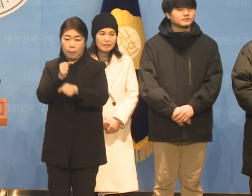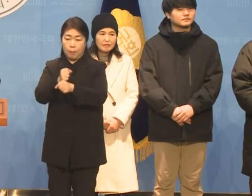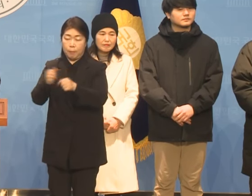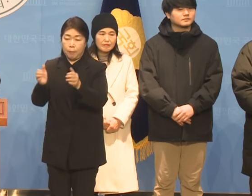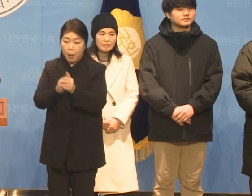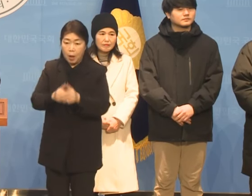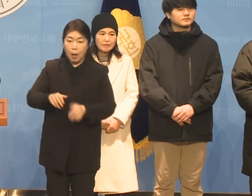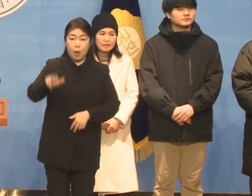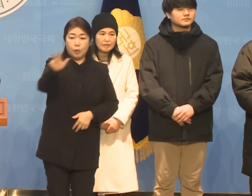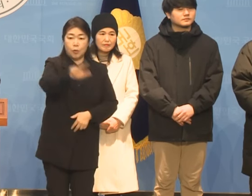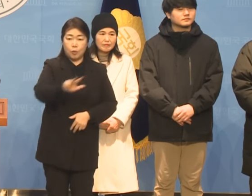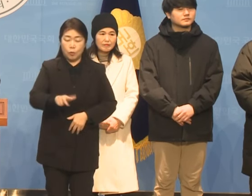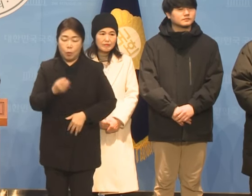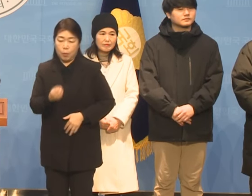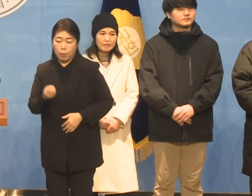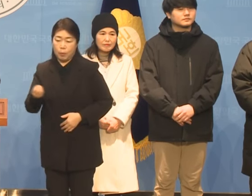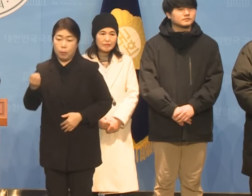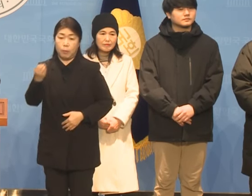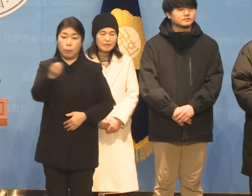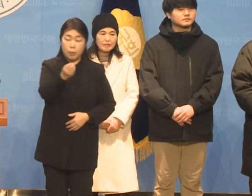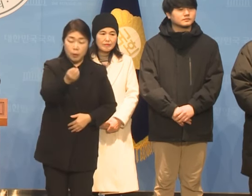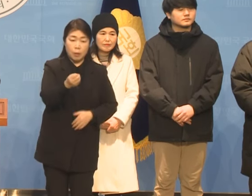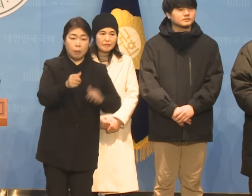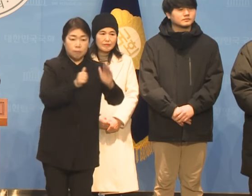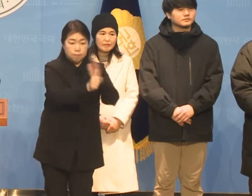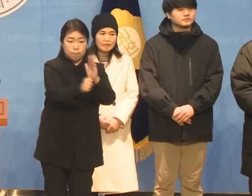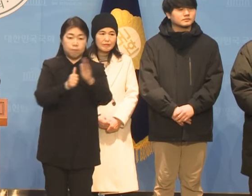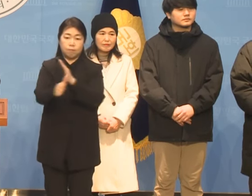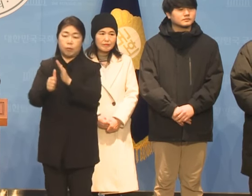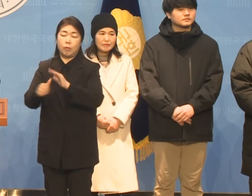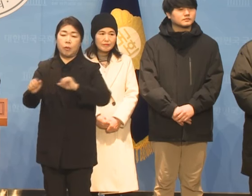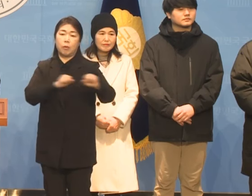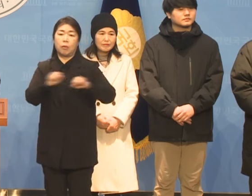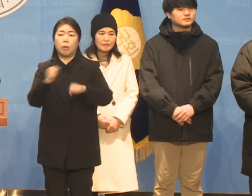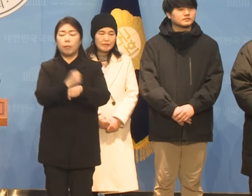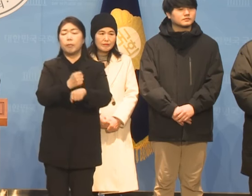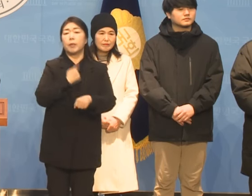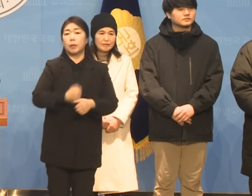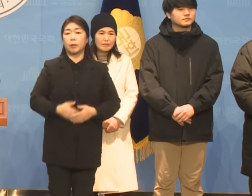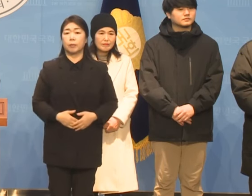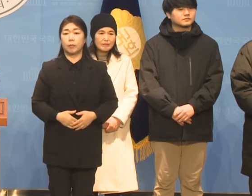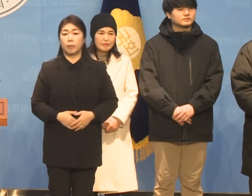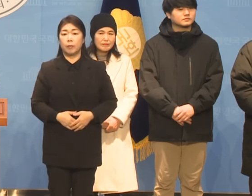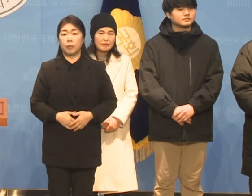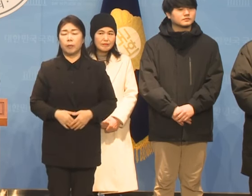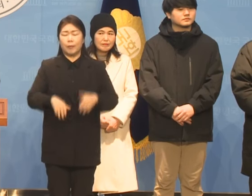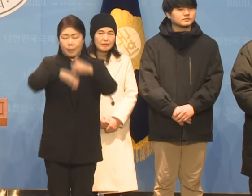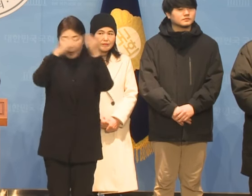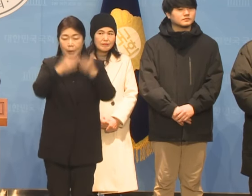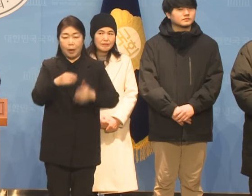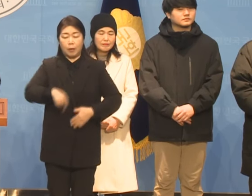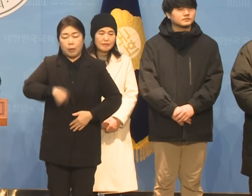방방곡곡을 돌아다니며 선거운동을 했습니다. 다 자발적으로 했습니다.